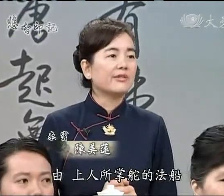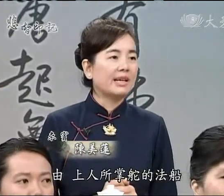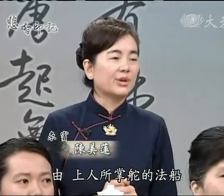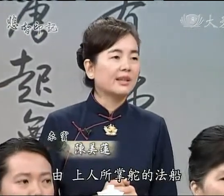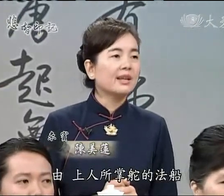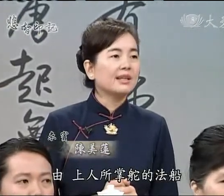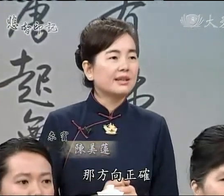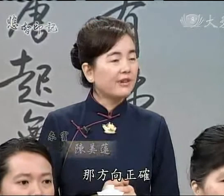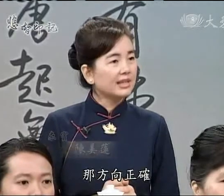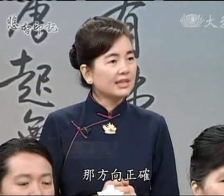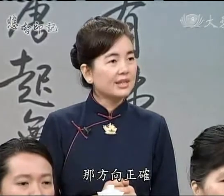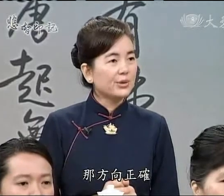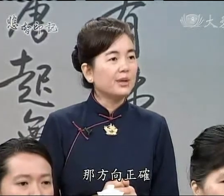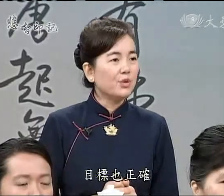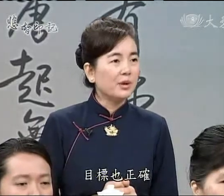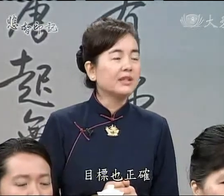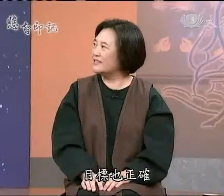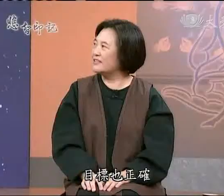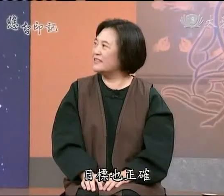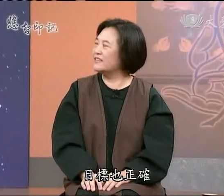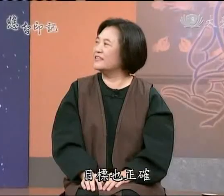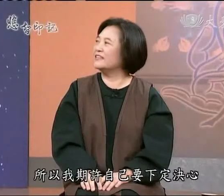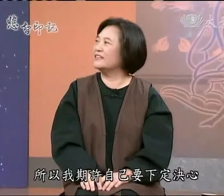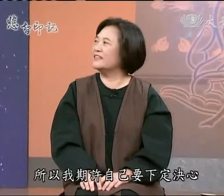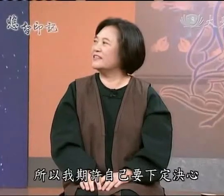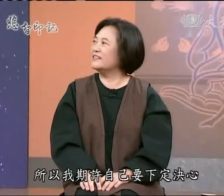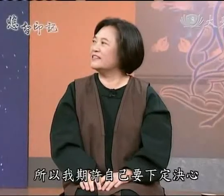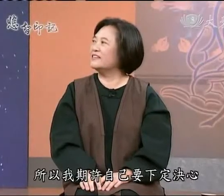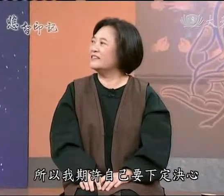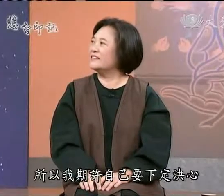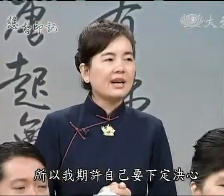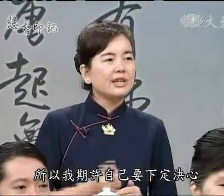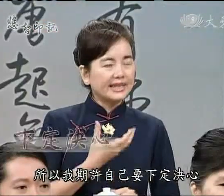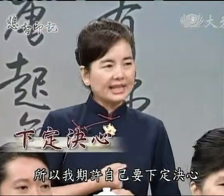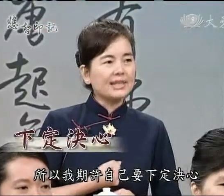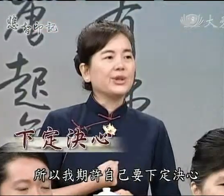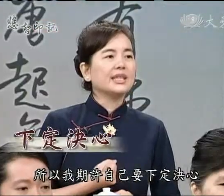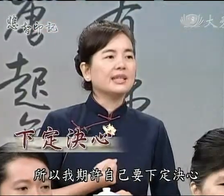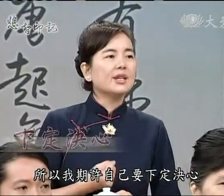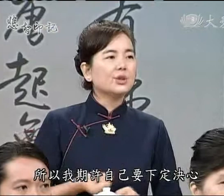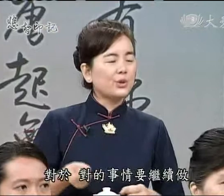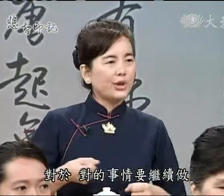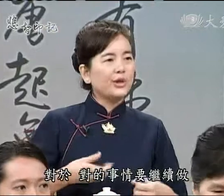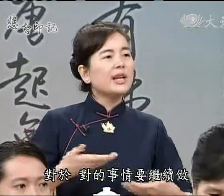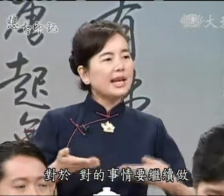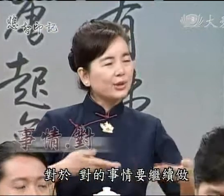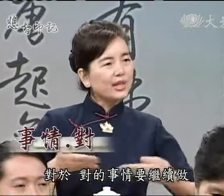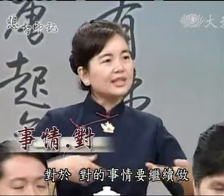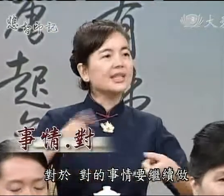法船，那方向正确，目标也正确，所以我期许自己要下定决心，对于对的事